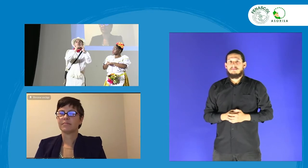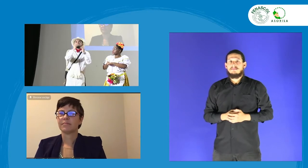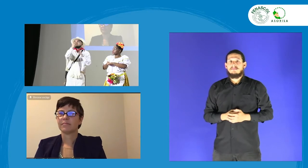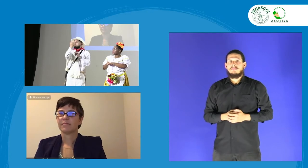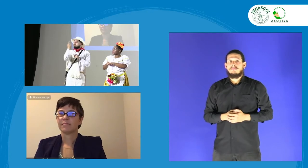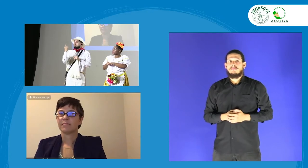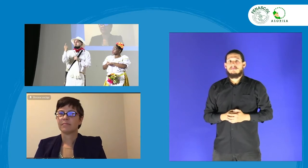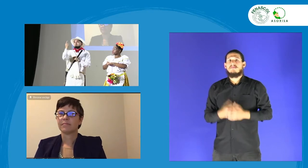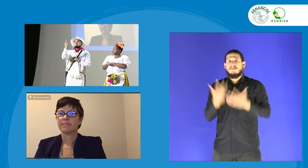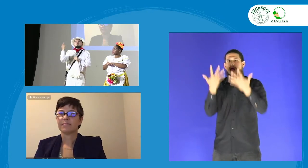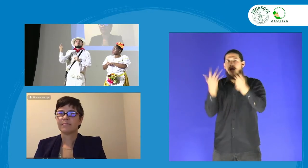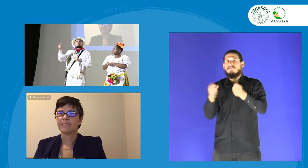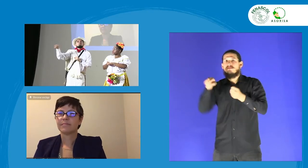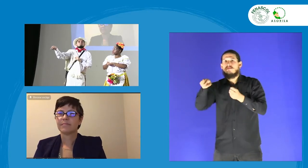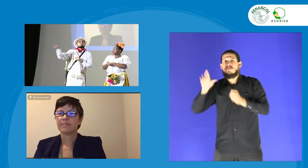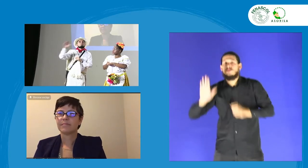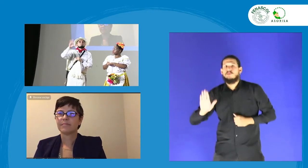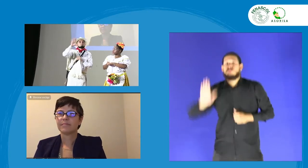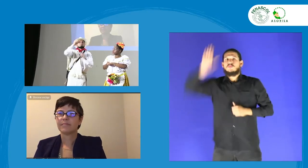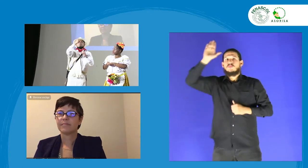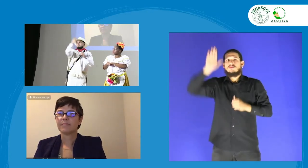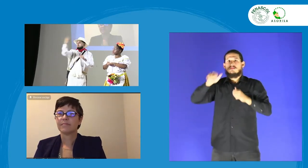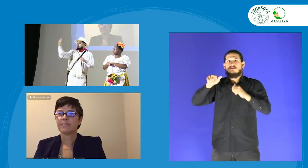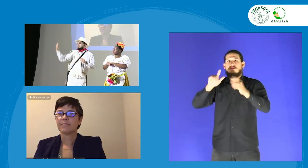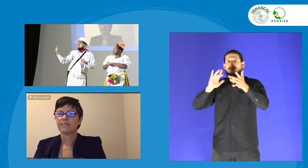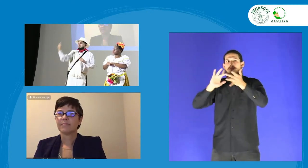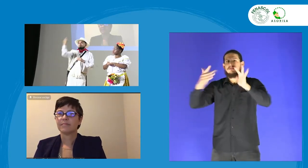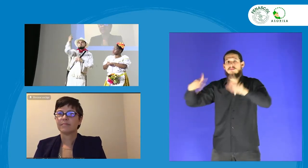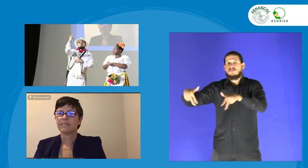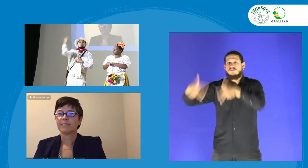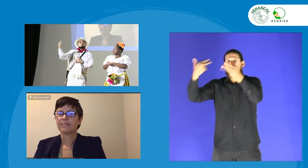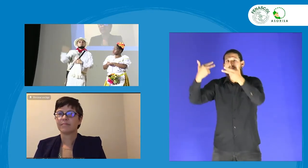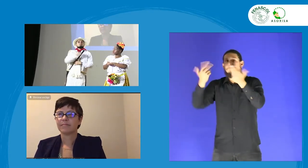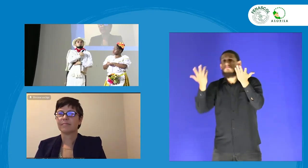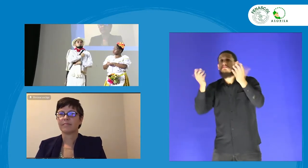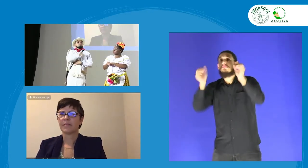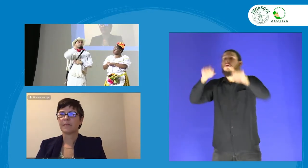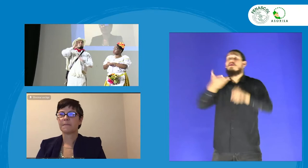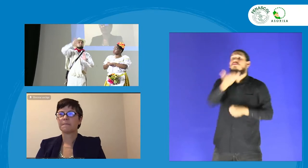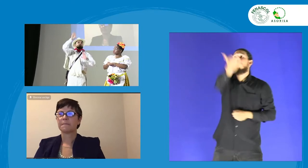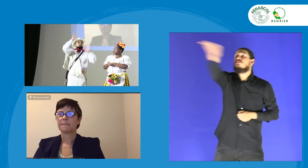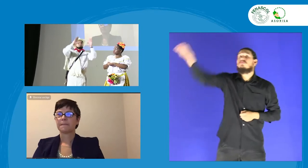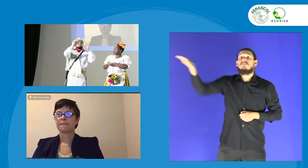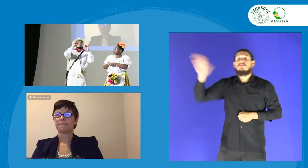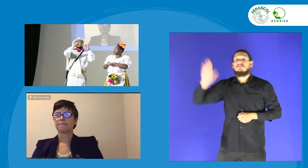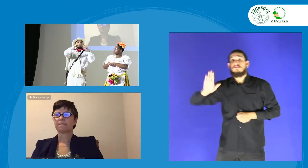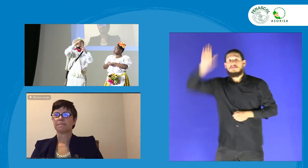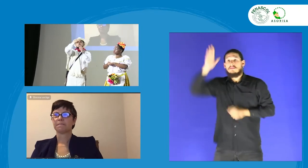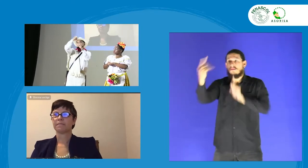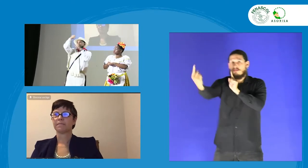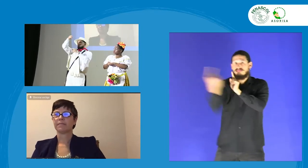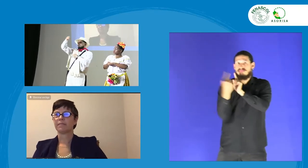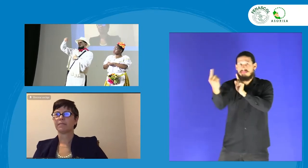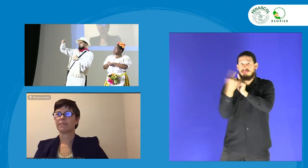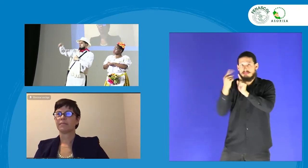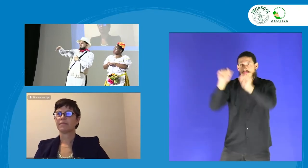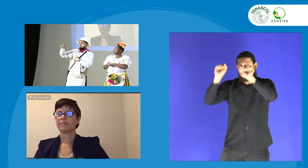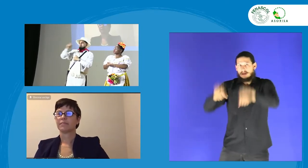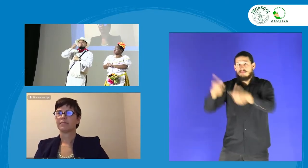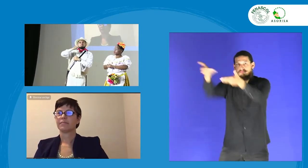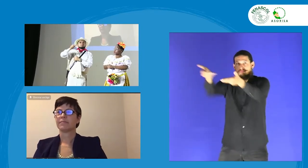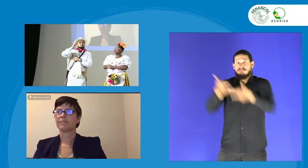Ok, entonces ratificamos 2 personas en Zoom y 5 personas de manera presencial que de pronto quieran hacer